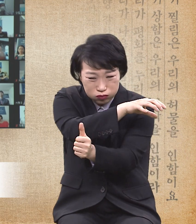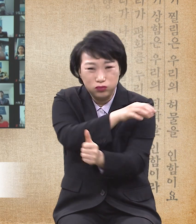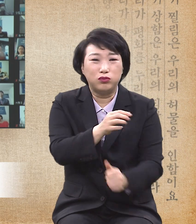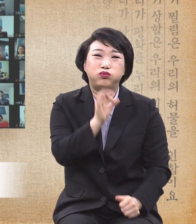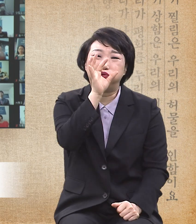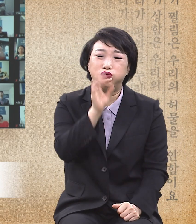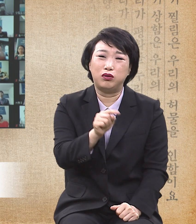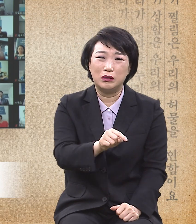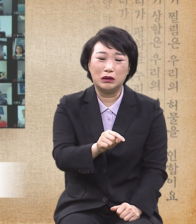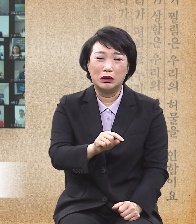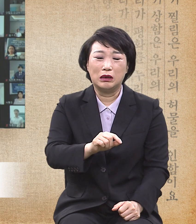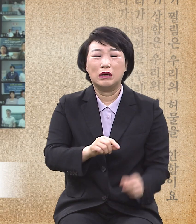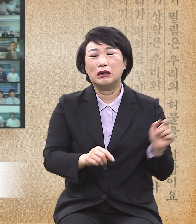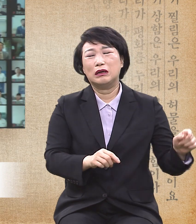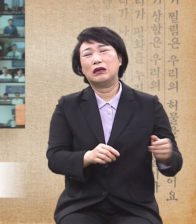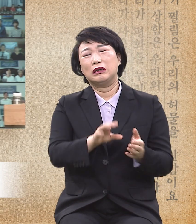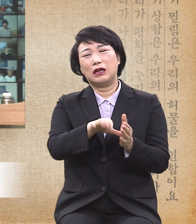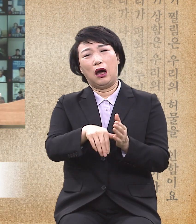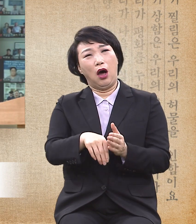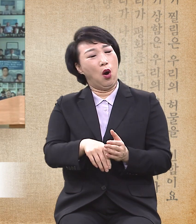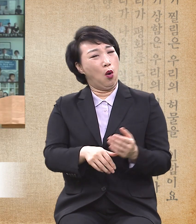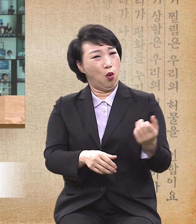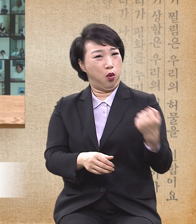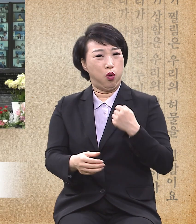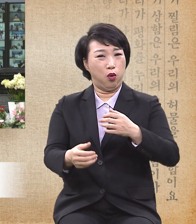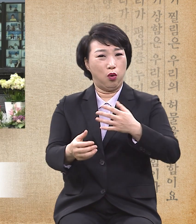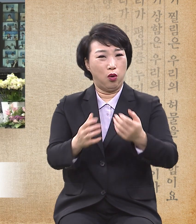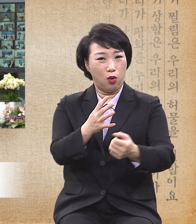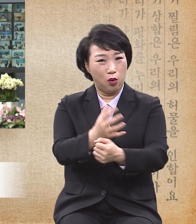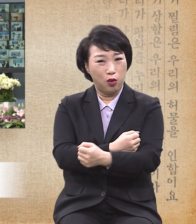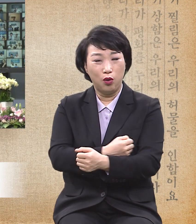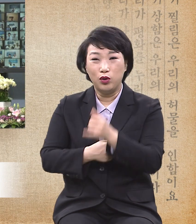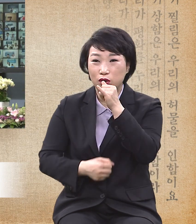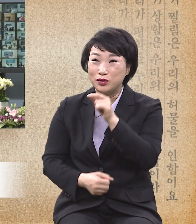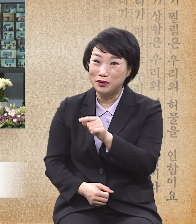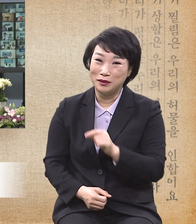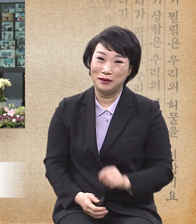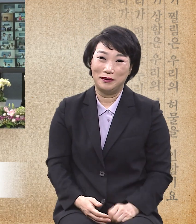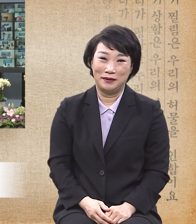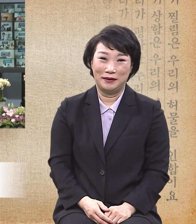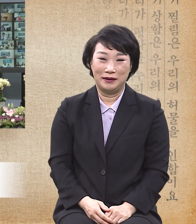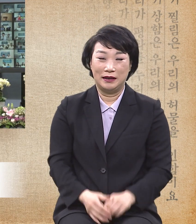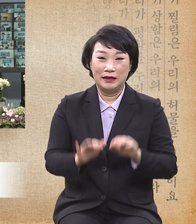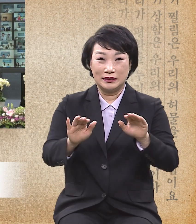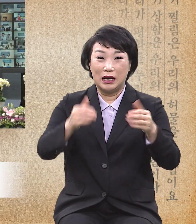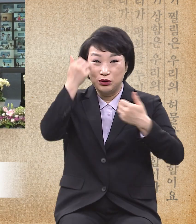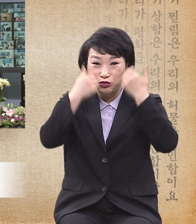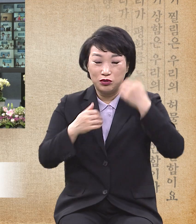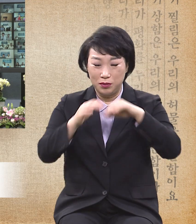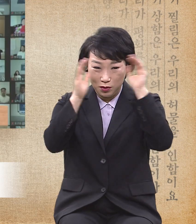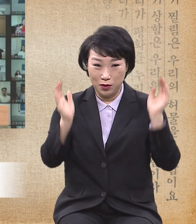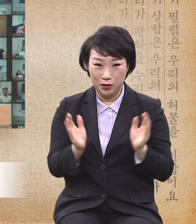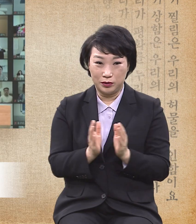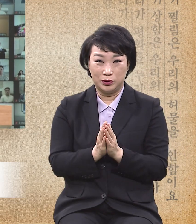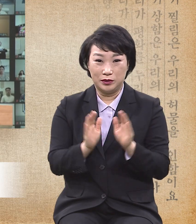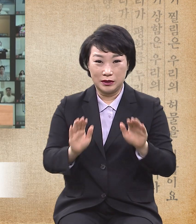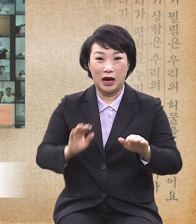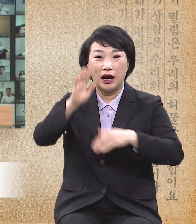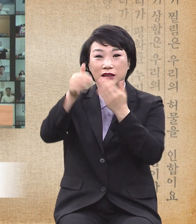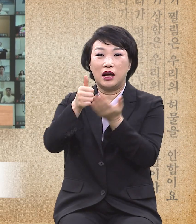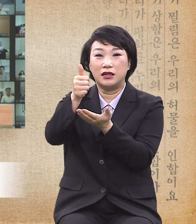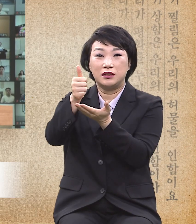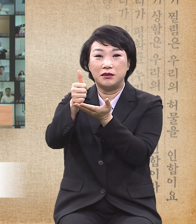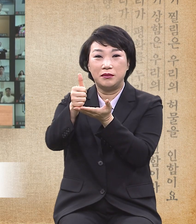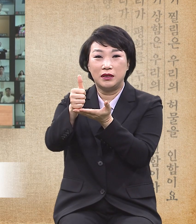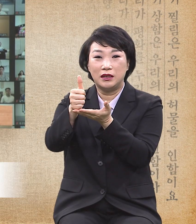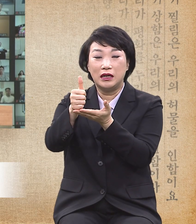때 얼마나 대단한 분이신가. 그러므로 누구든지 하나님의